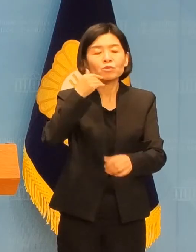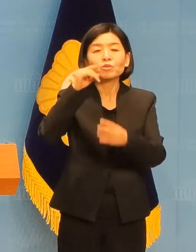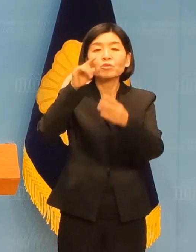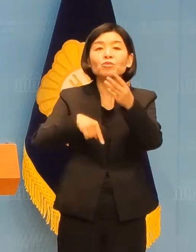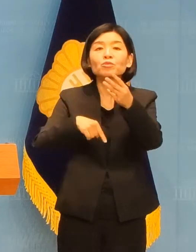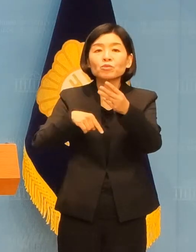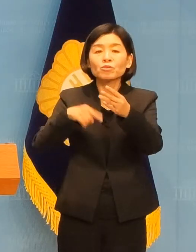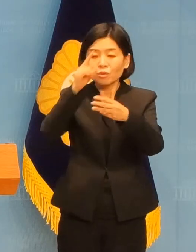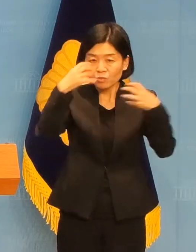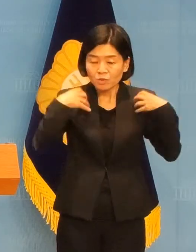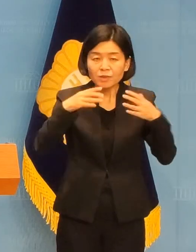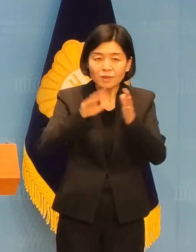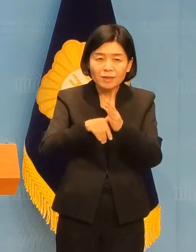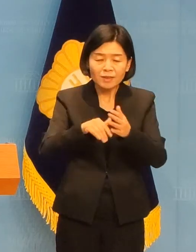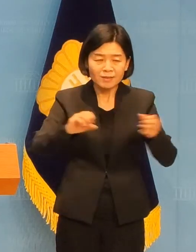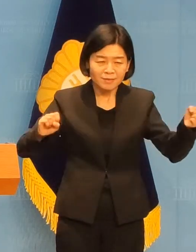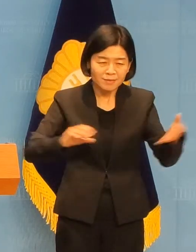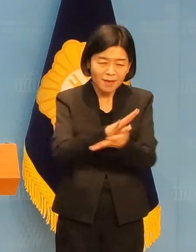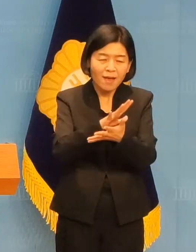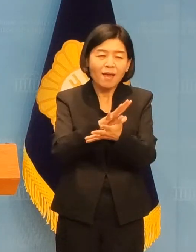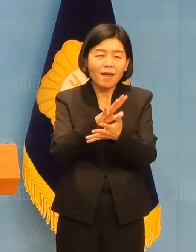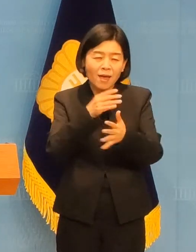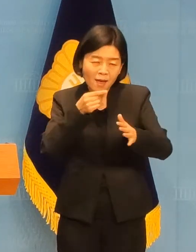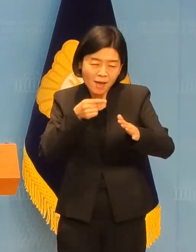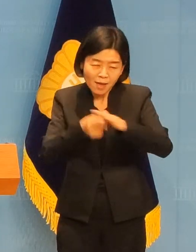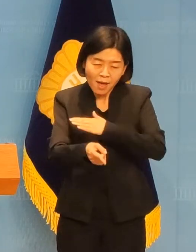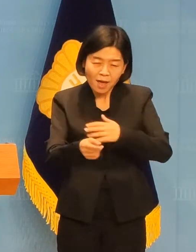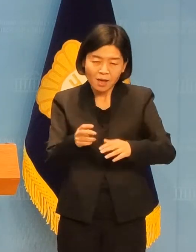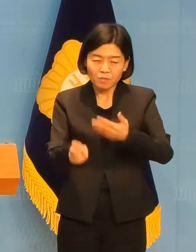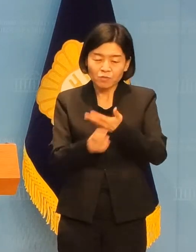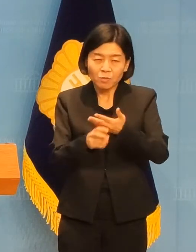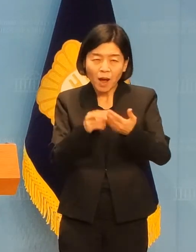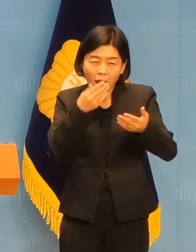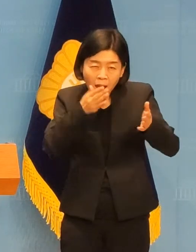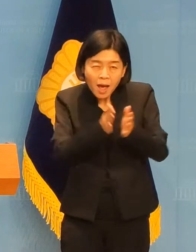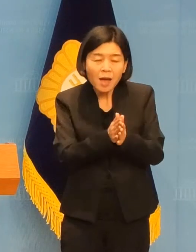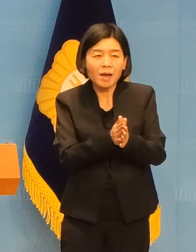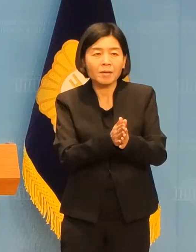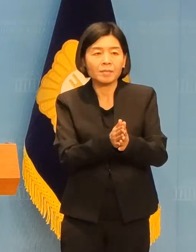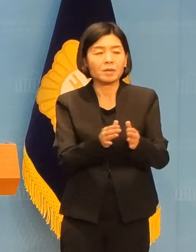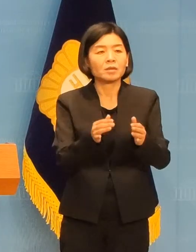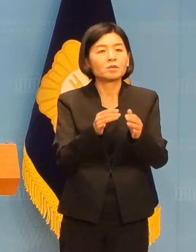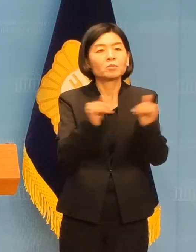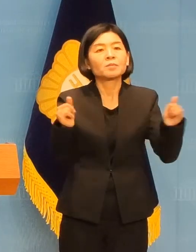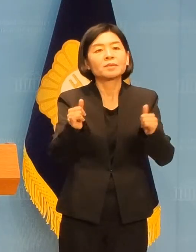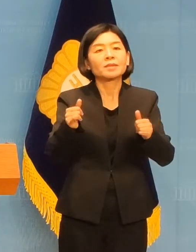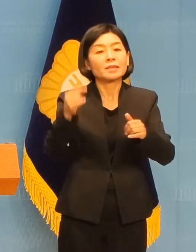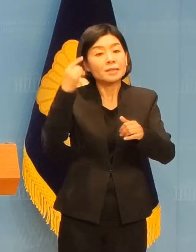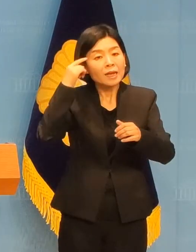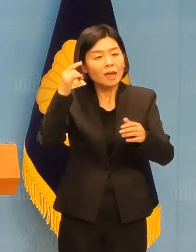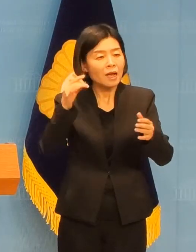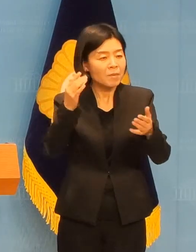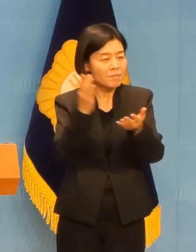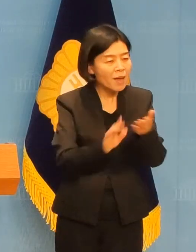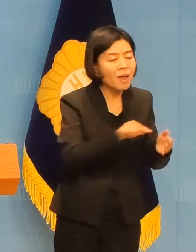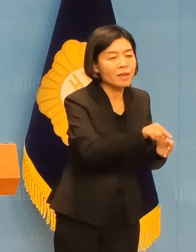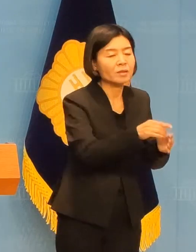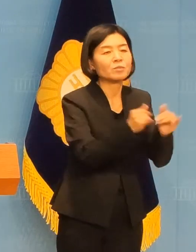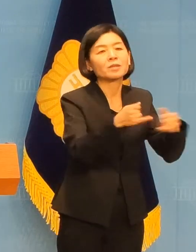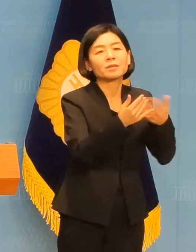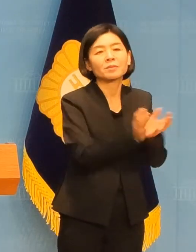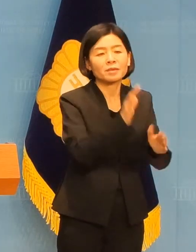친위 내란과 국정농단에 눈 감고 동조하며 국민의 뜻을 거역한